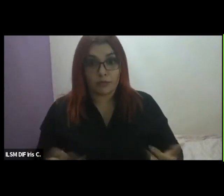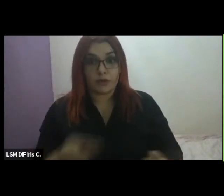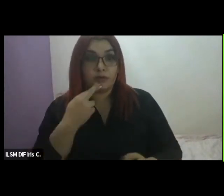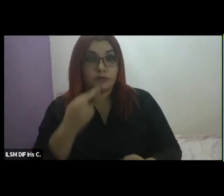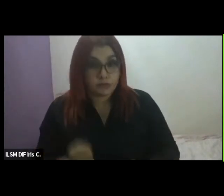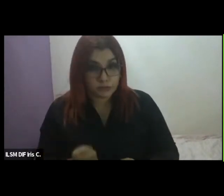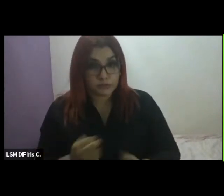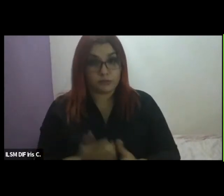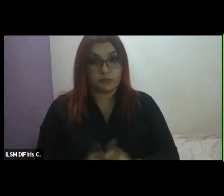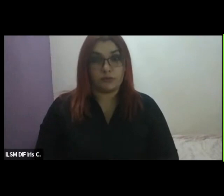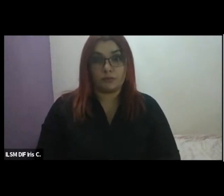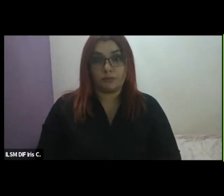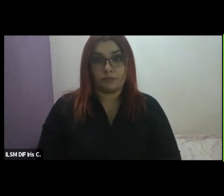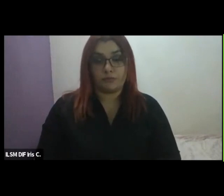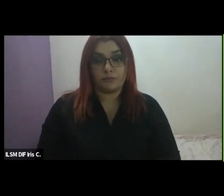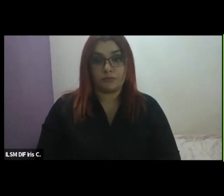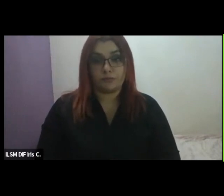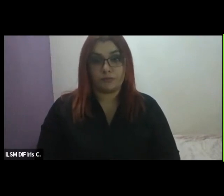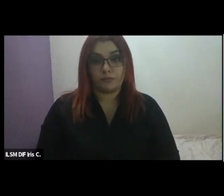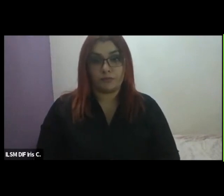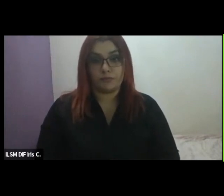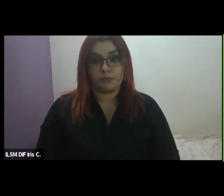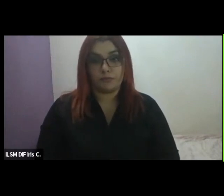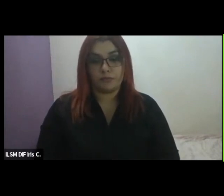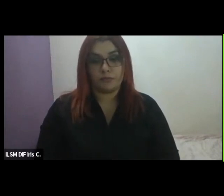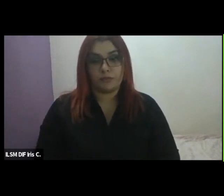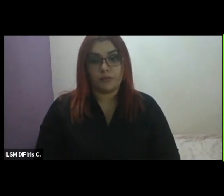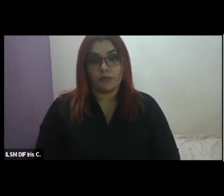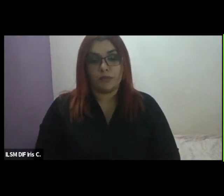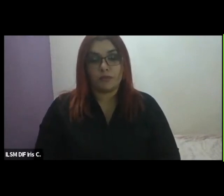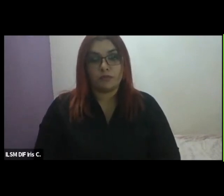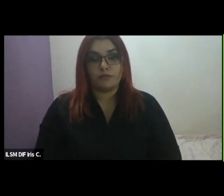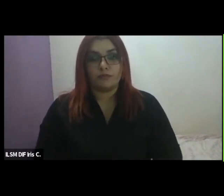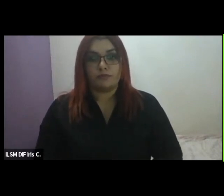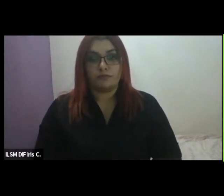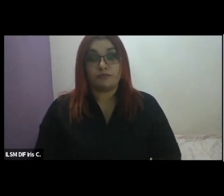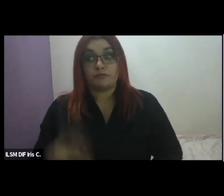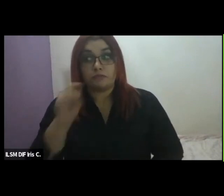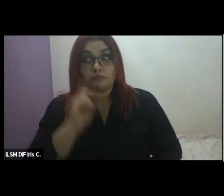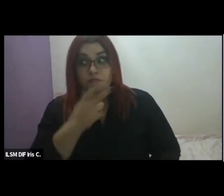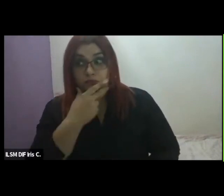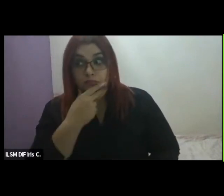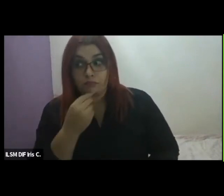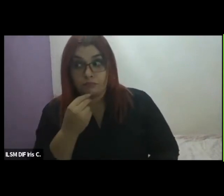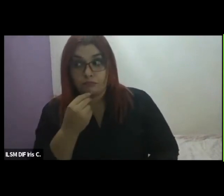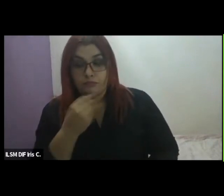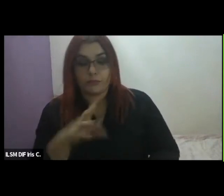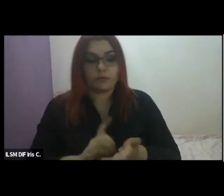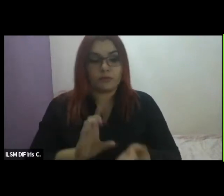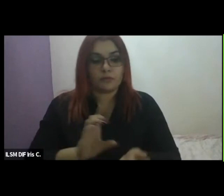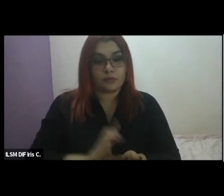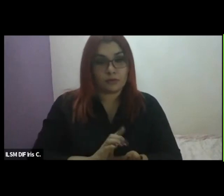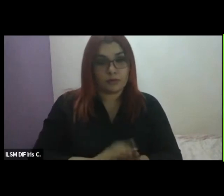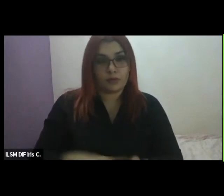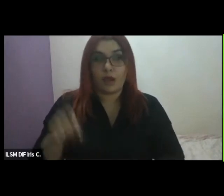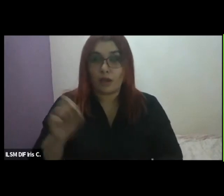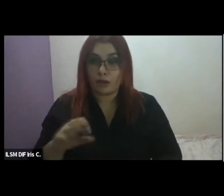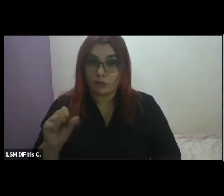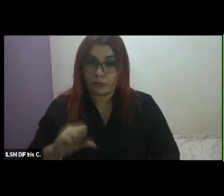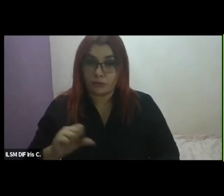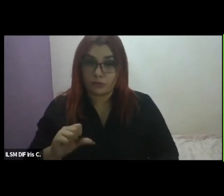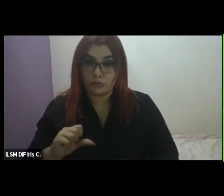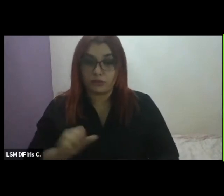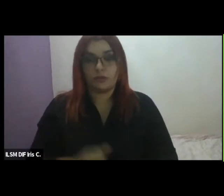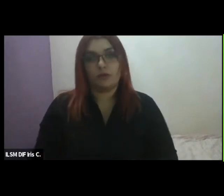el mismo periodo, aunque no esté tal vez el término discapacidad todavía ahí en el siglo XIX, sin embargo